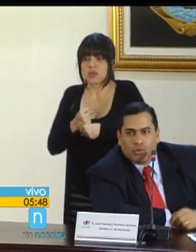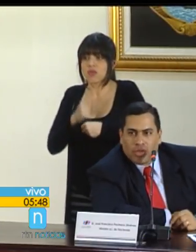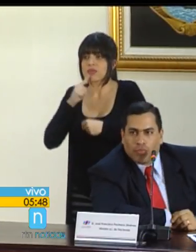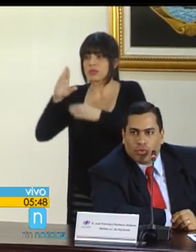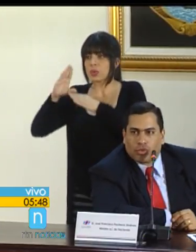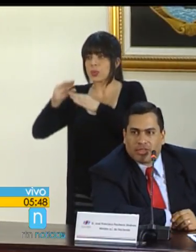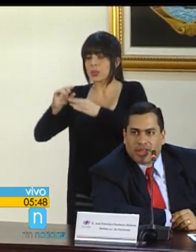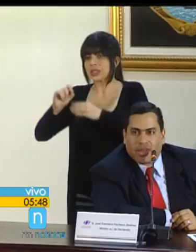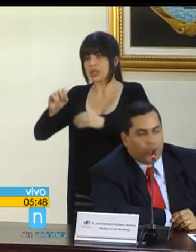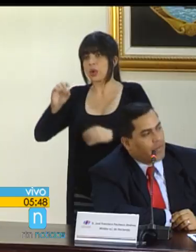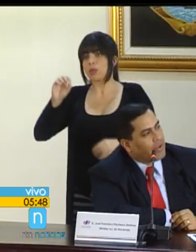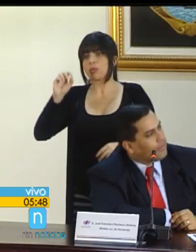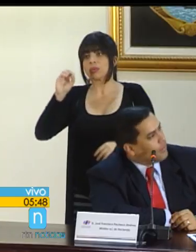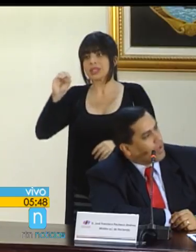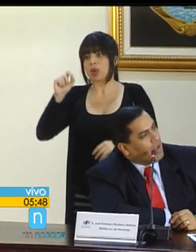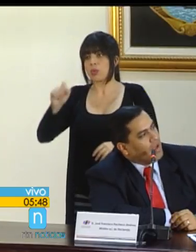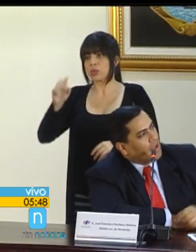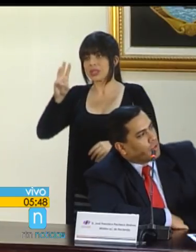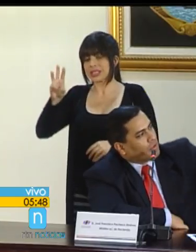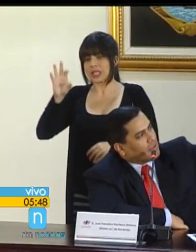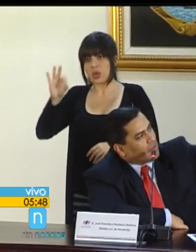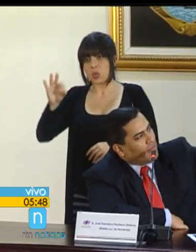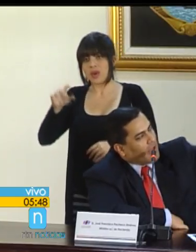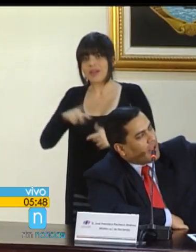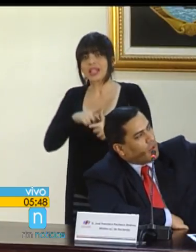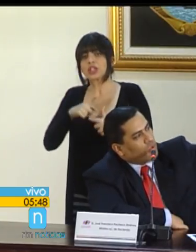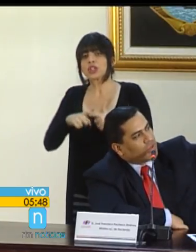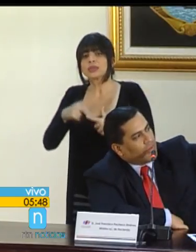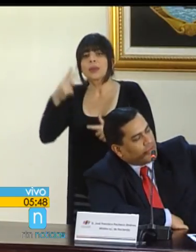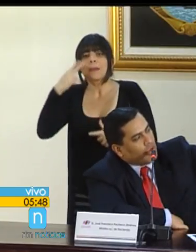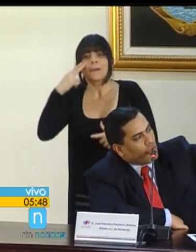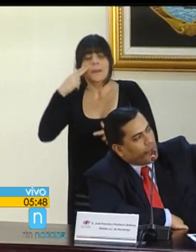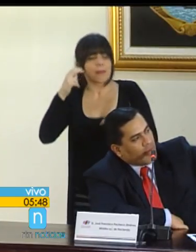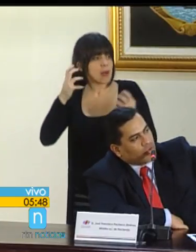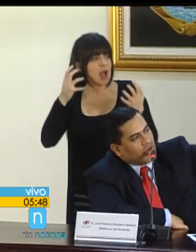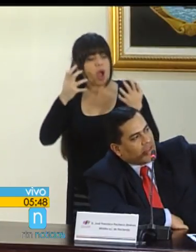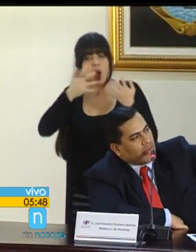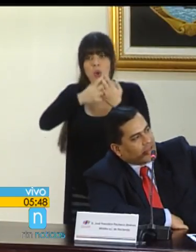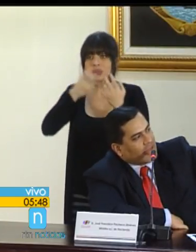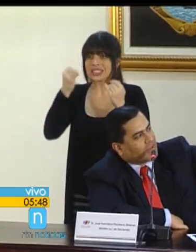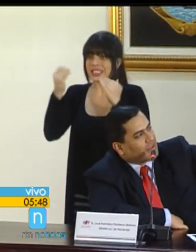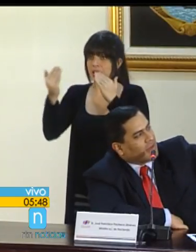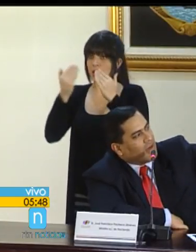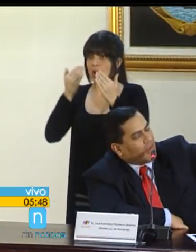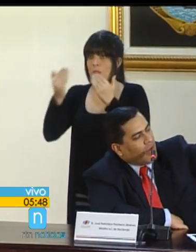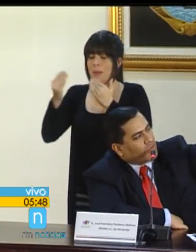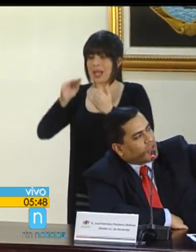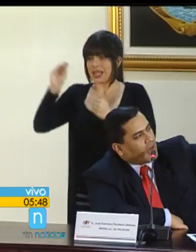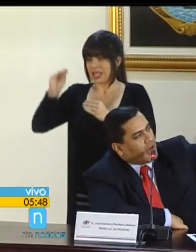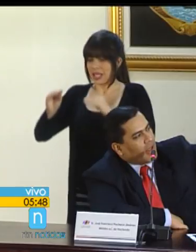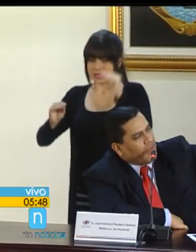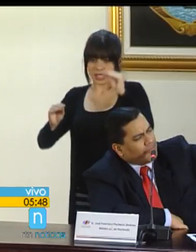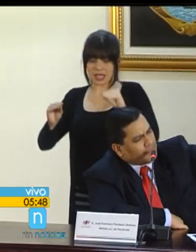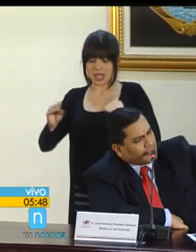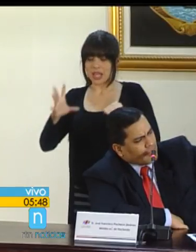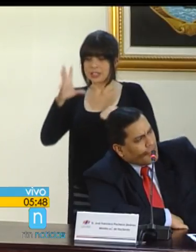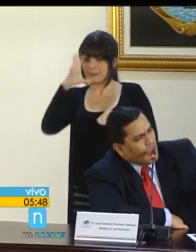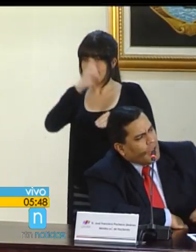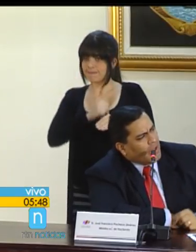decreciendo un 0.69. ¿Ok? Entonces, vean que el ajuste, si lo comparamos con las demás tasas, vamos a tener